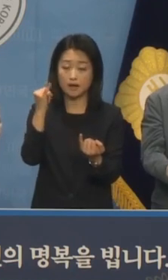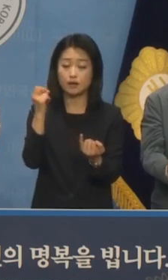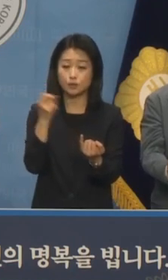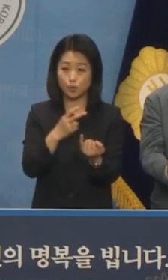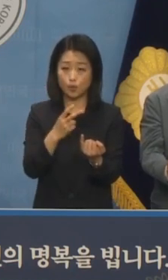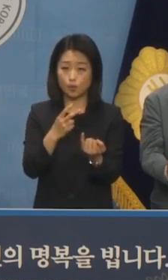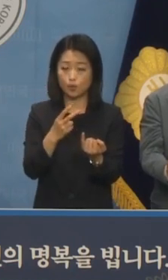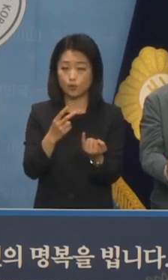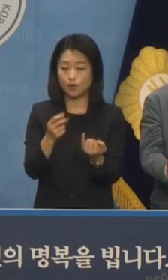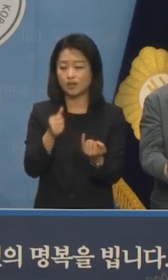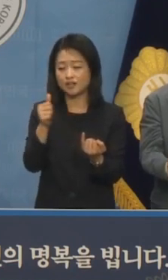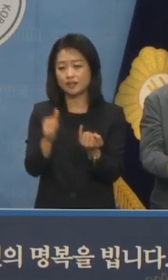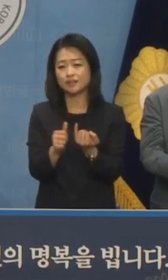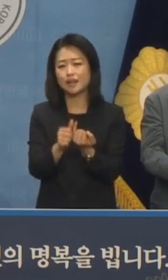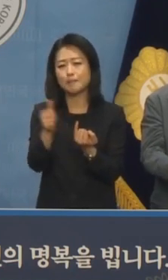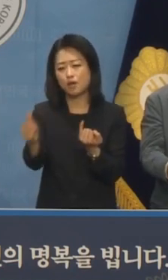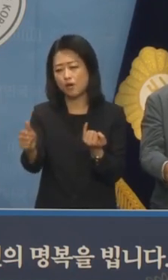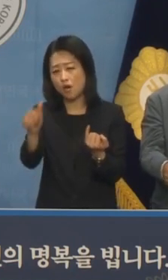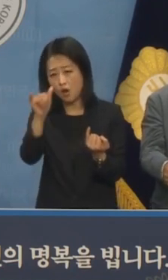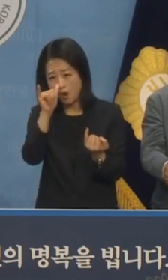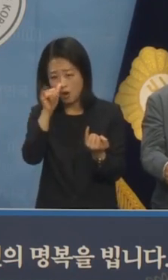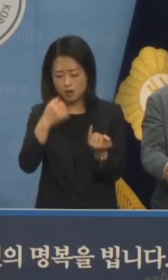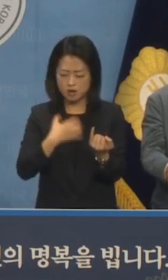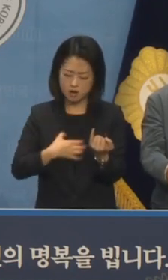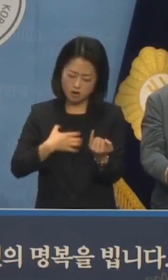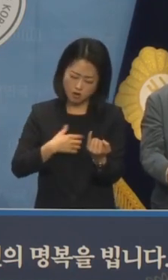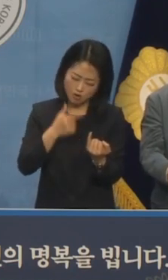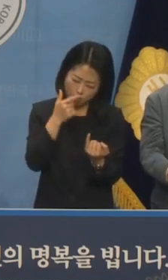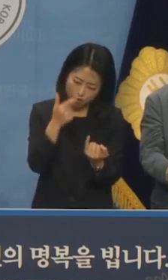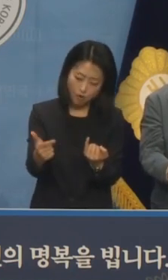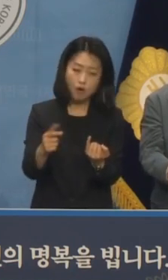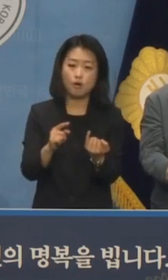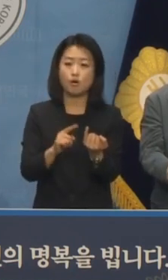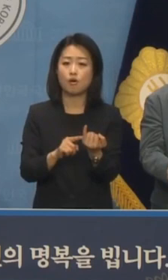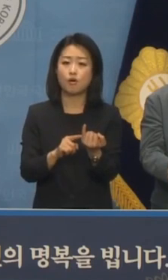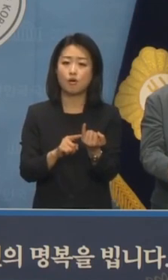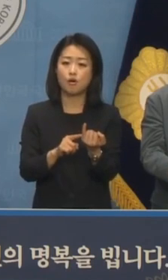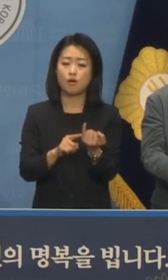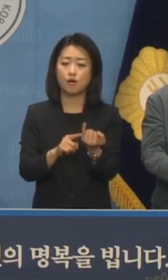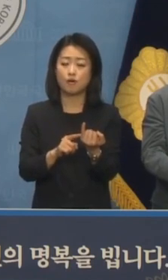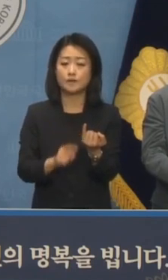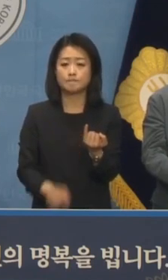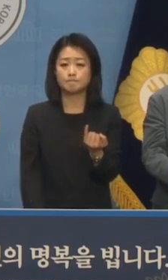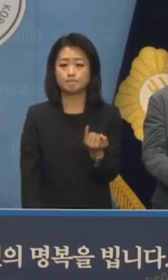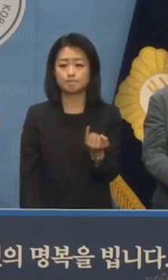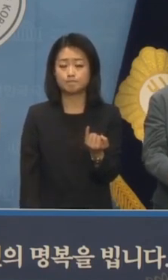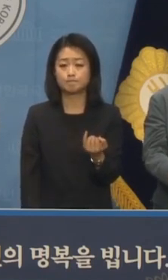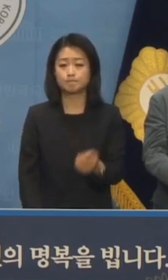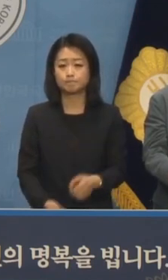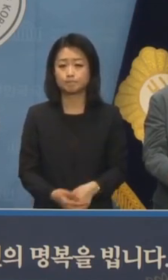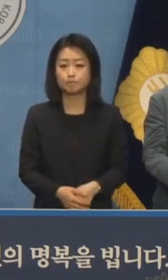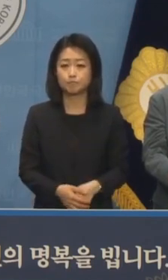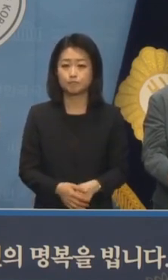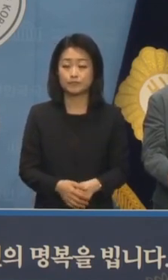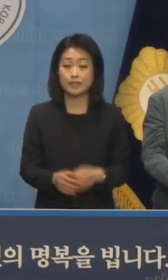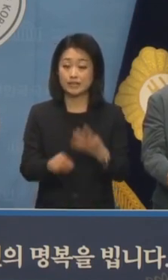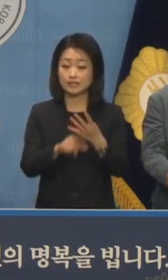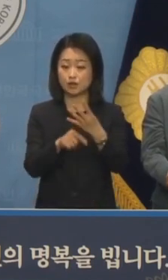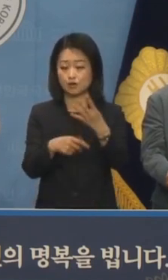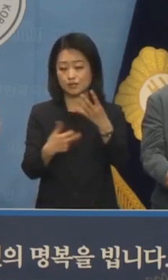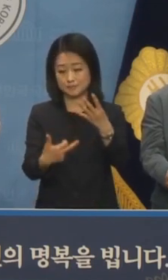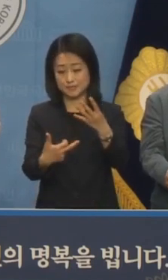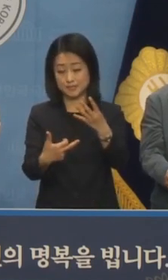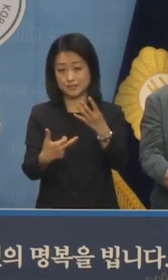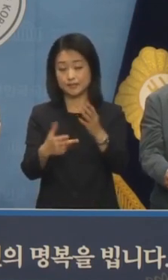고인이 얼마나 큰 고통 속에서 지내셨을지는 감히 상상할 수도 없는 일입니다. 지난달 4월 17일